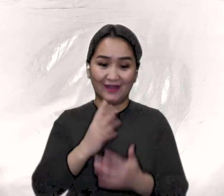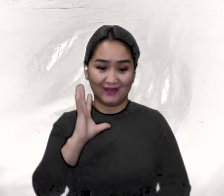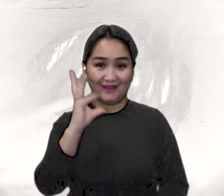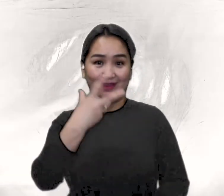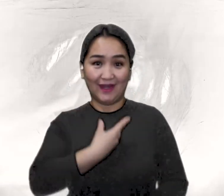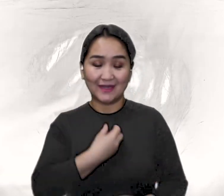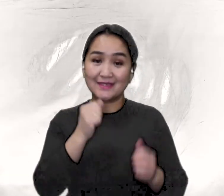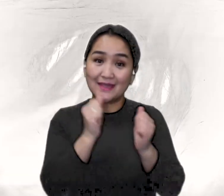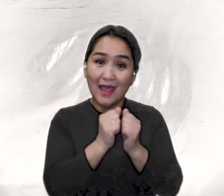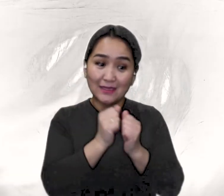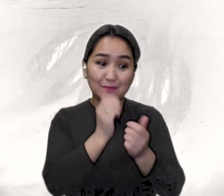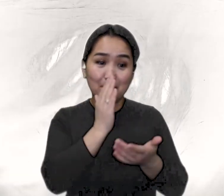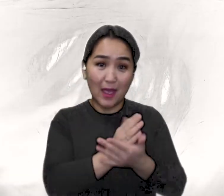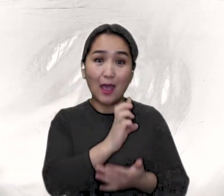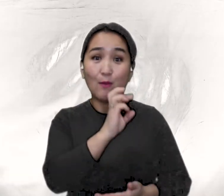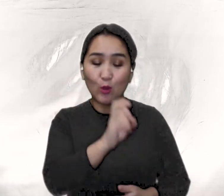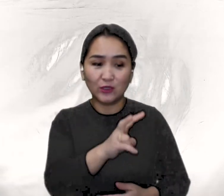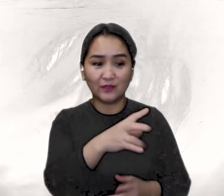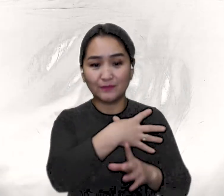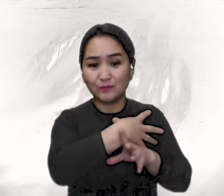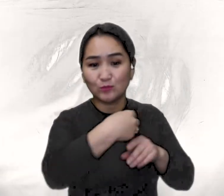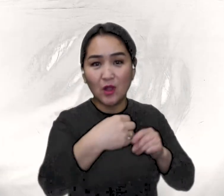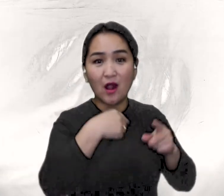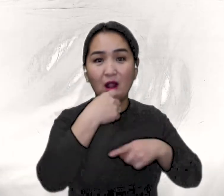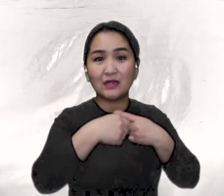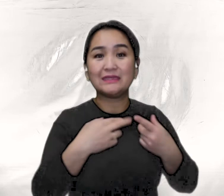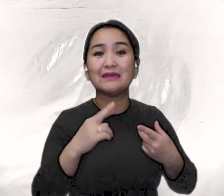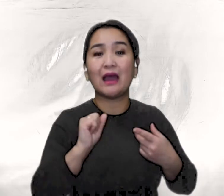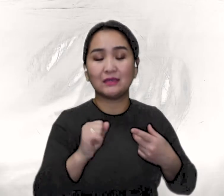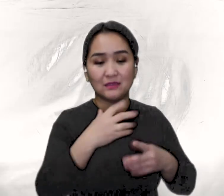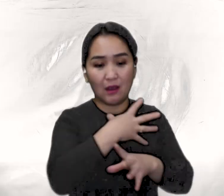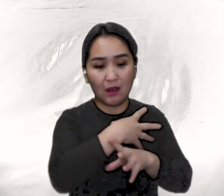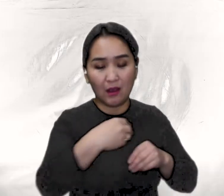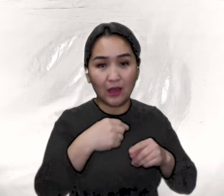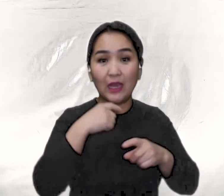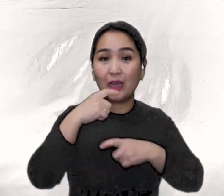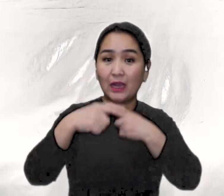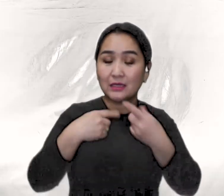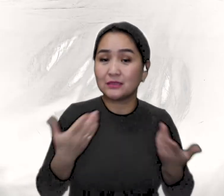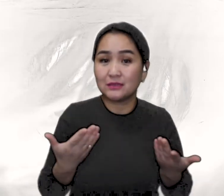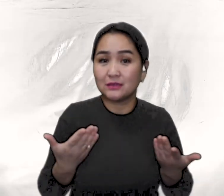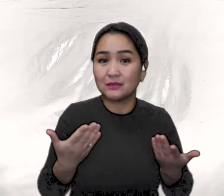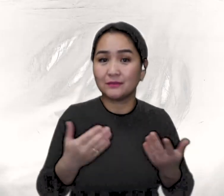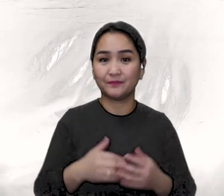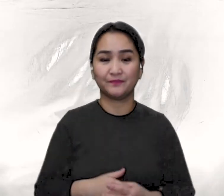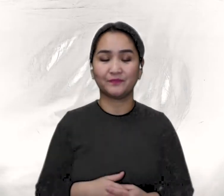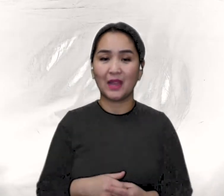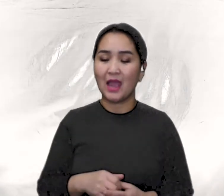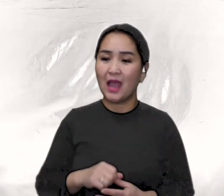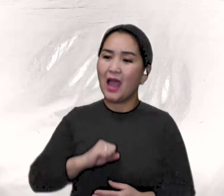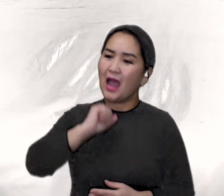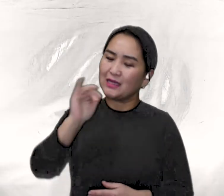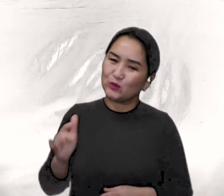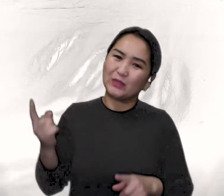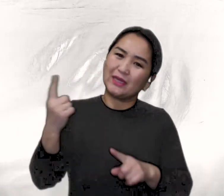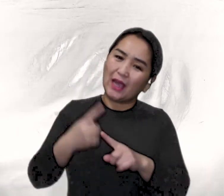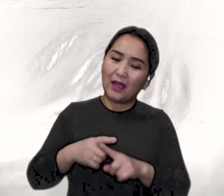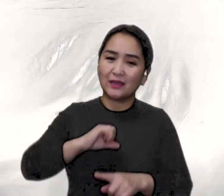транс найзтайгаа тийм. Яаж ярилцах вэ? Тийм. Яг их асуултад хэлдэг. За. Хэрвээ ингээд найз